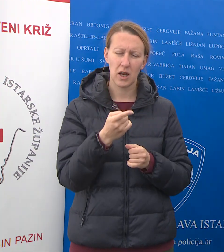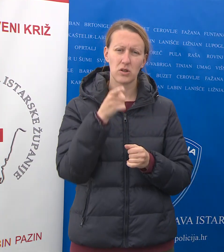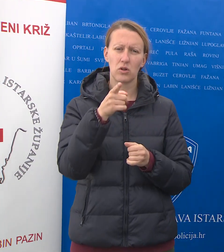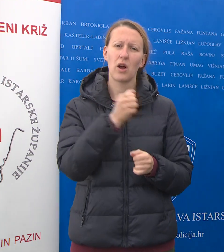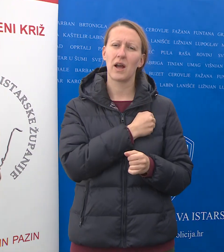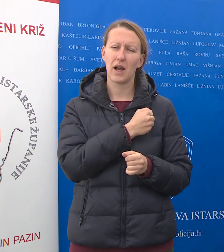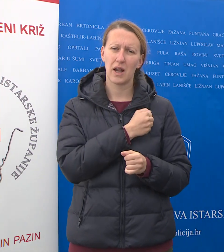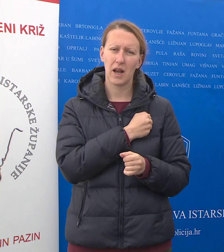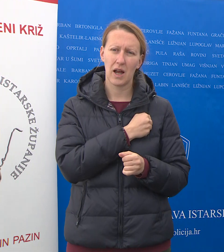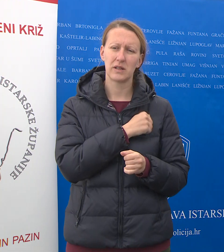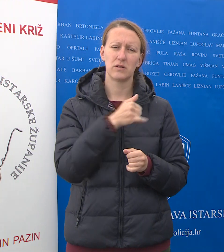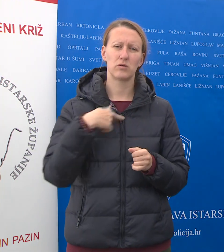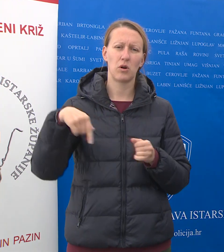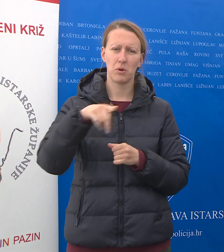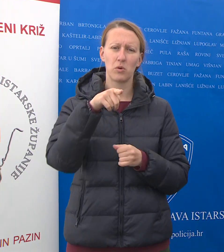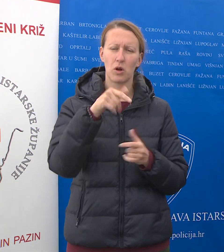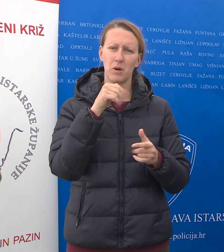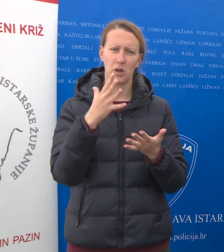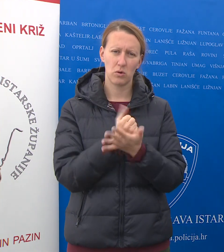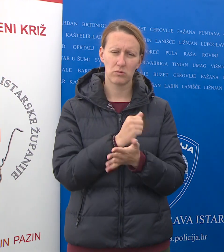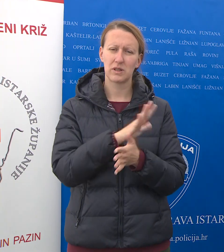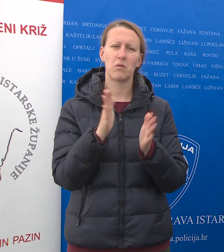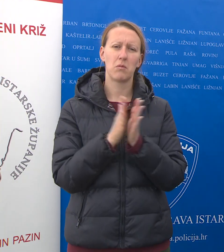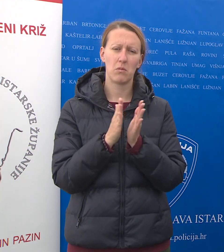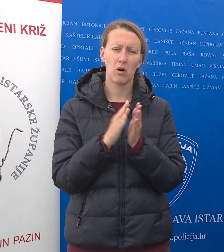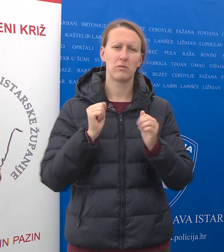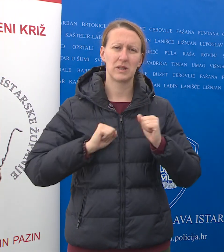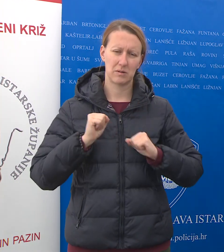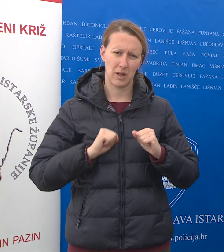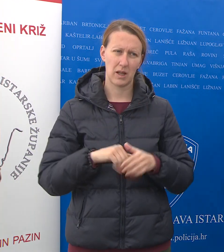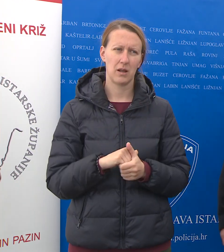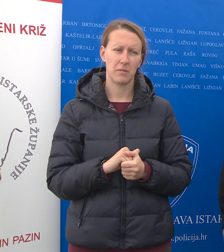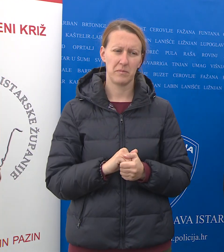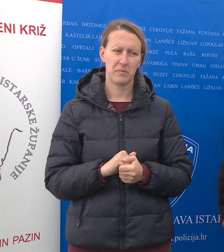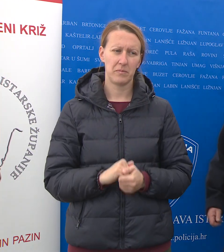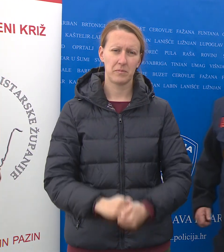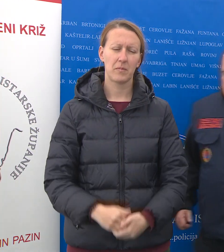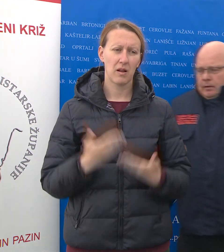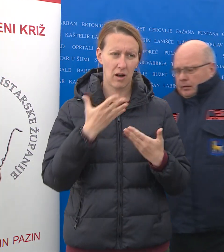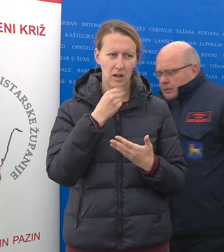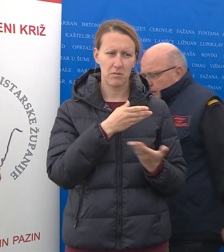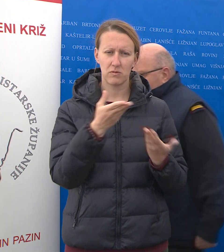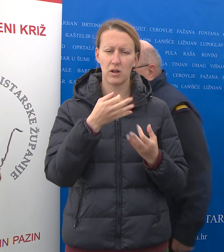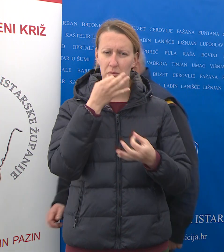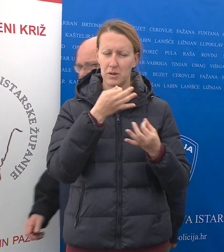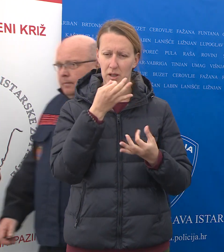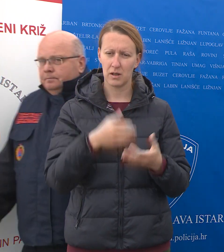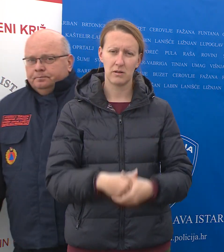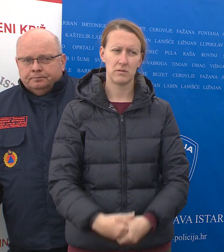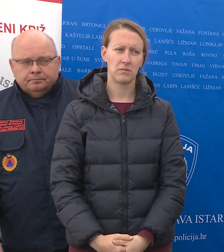to je garancija da ćemo mi u tome i uspjeti. Samo molim za strpljenje. Hvala lijepo, izvolite s